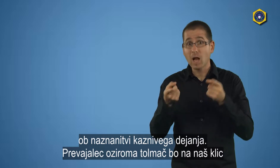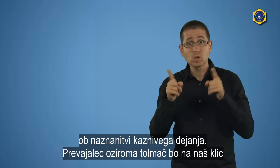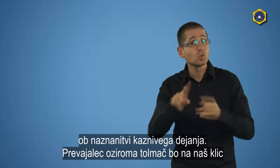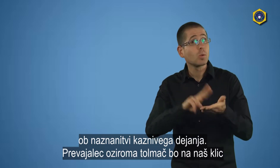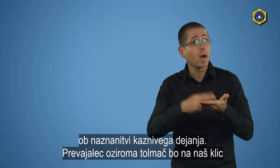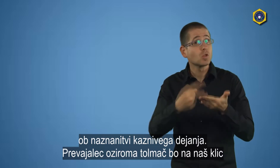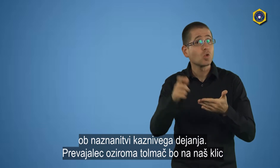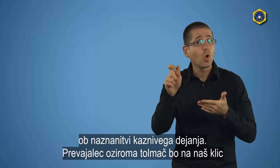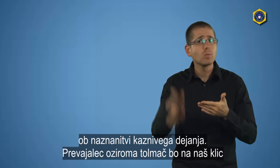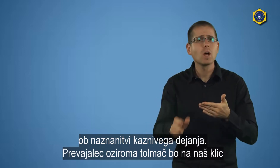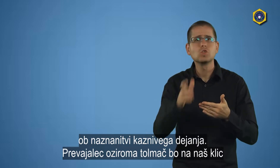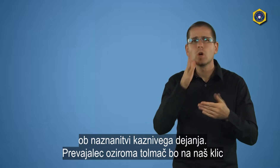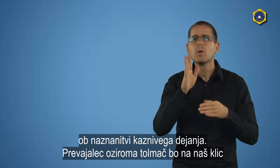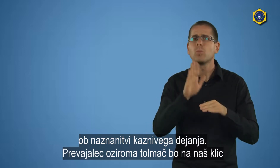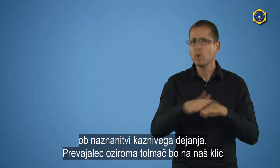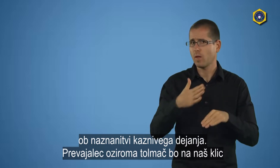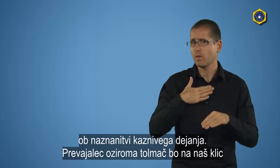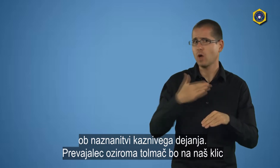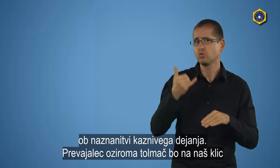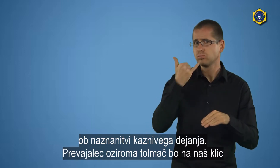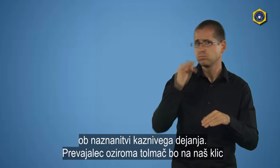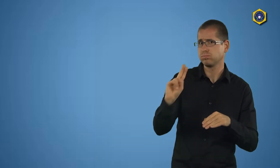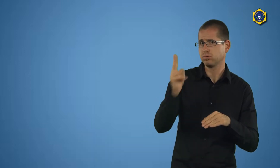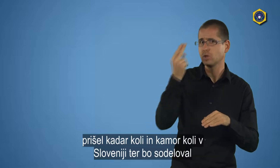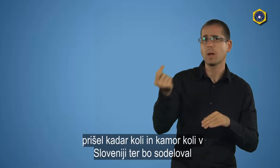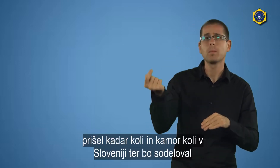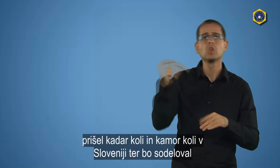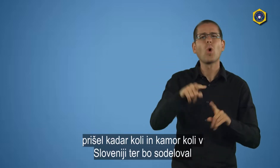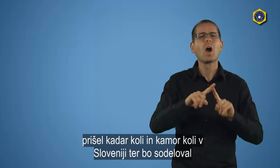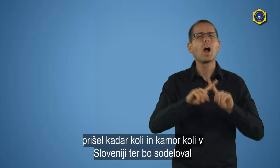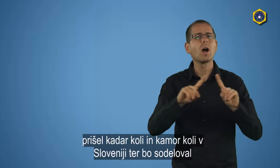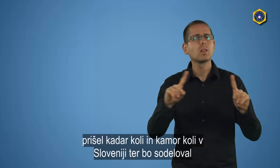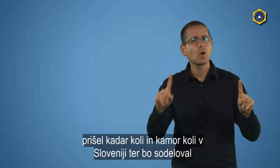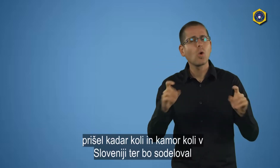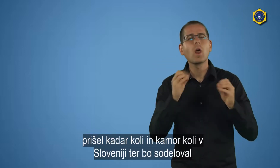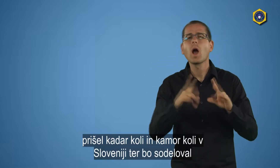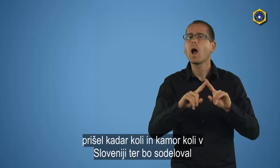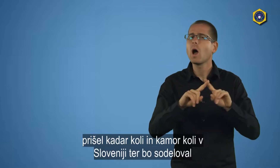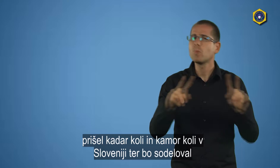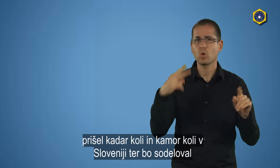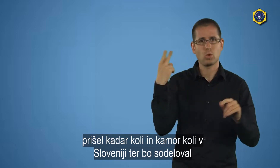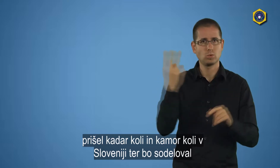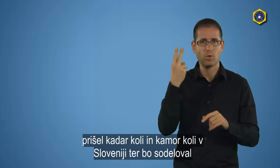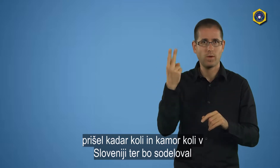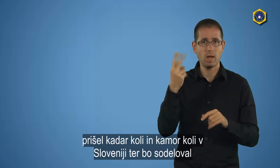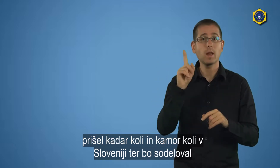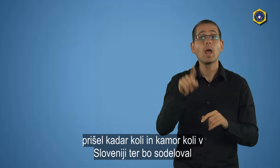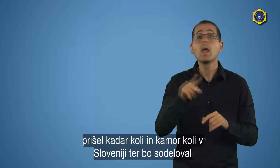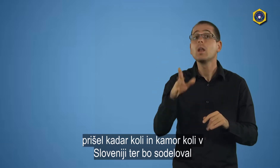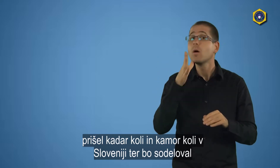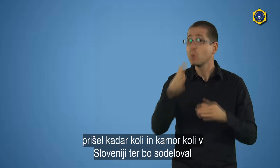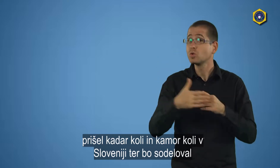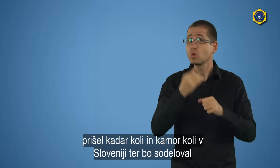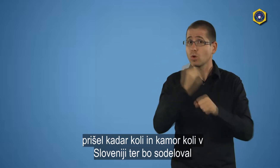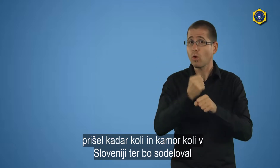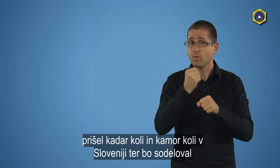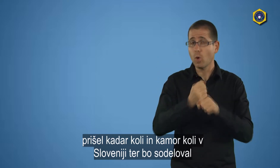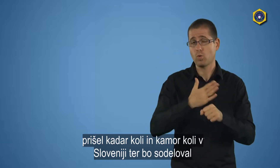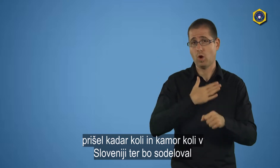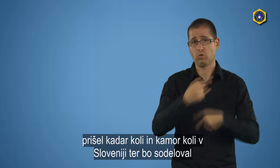Prevajalec oziroma tolmač bo na naš klic prišel kadarkoli in kamorkoli v Sloveniji, ter bo sodeloval